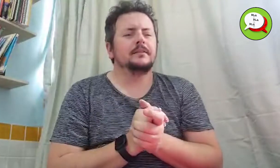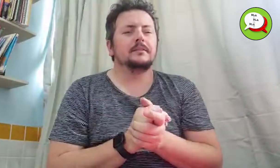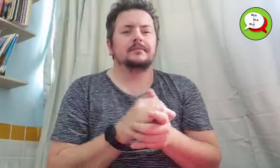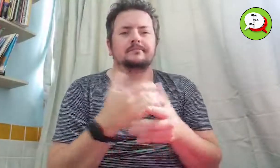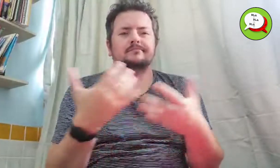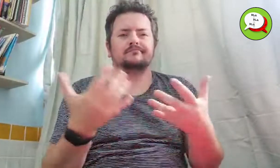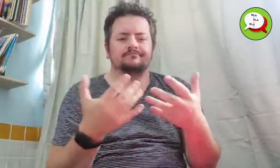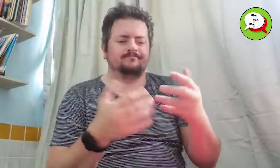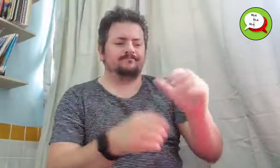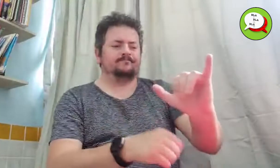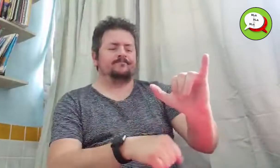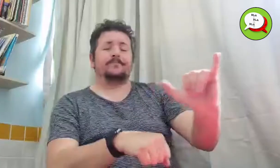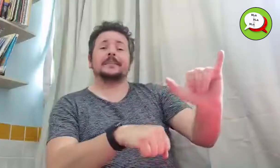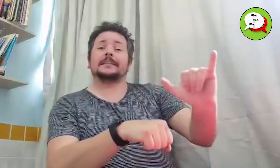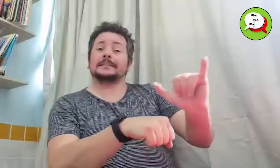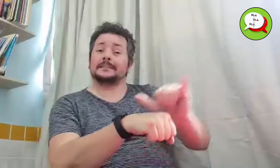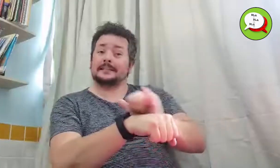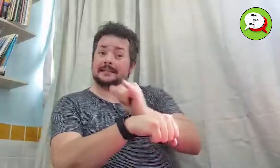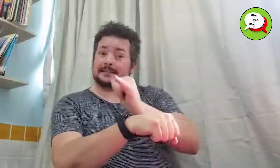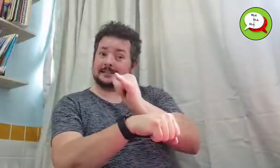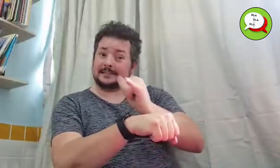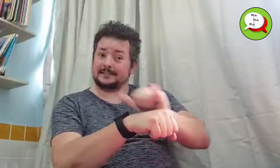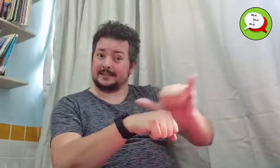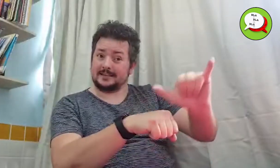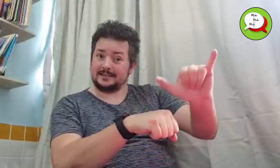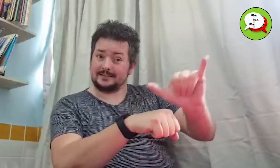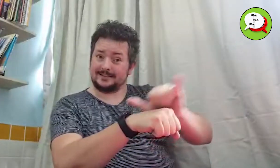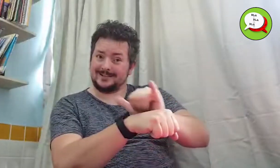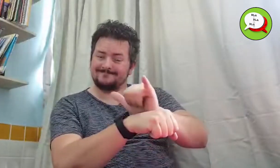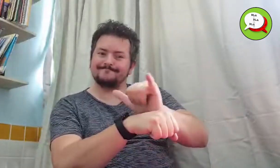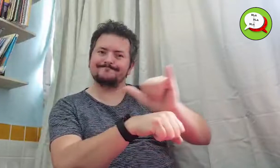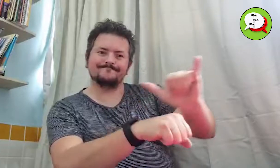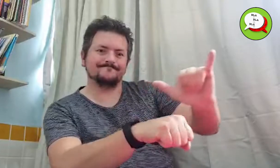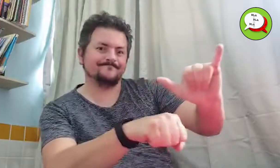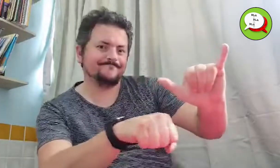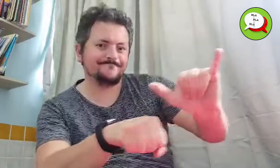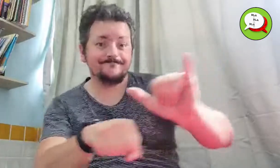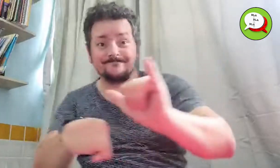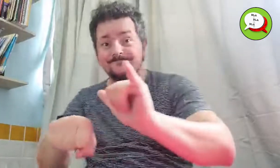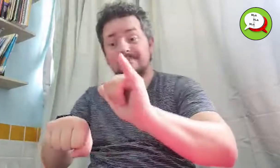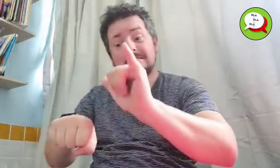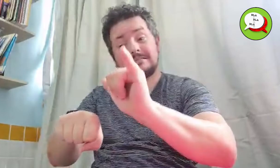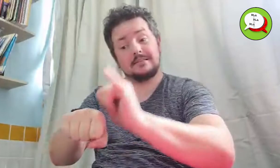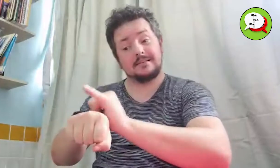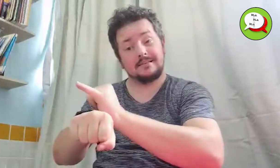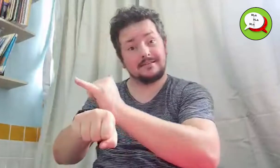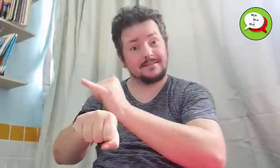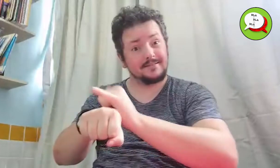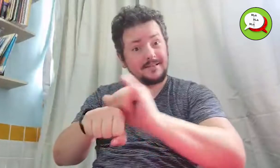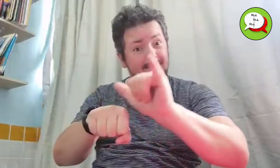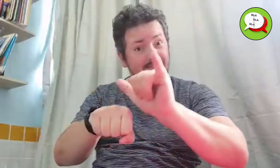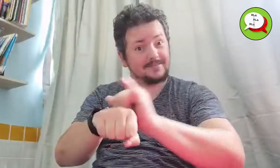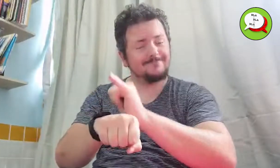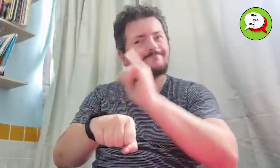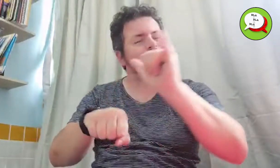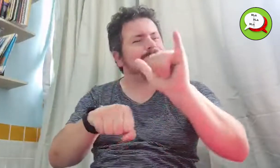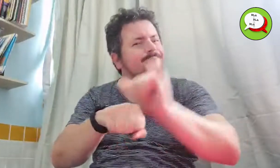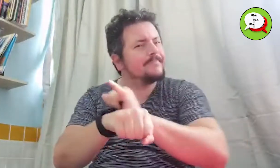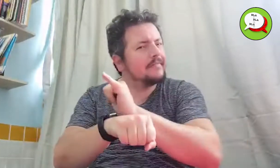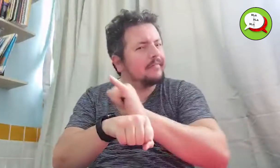Então vamos lá. O primeiro sinal que a gente vai ver é o sinal de estratégia. Veja só, esse é um movimento do sinal